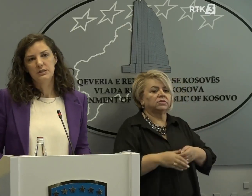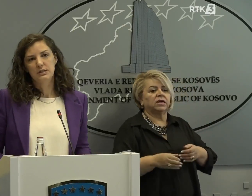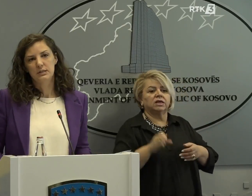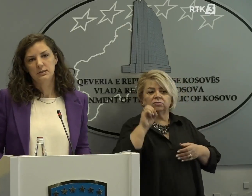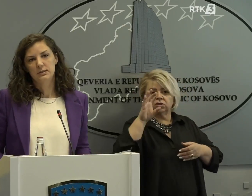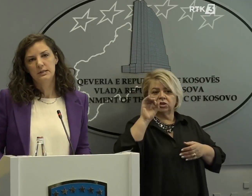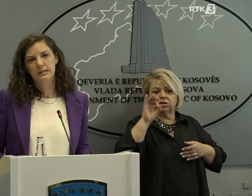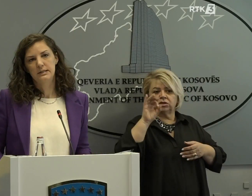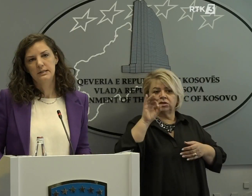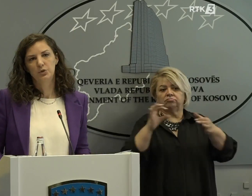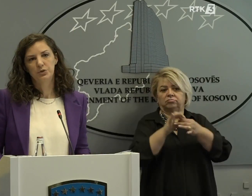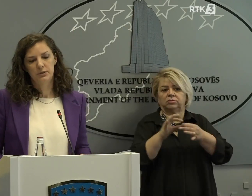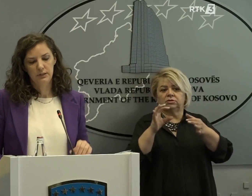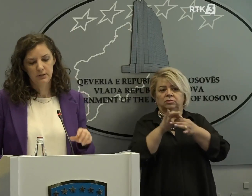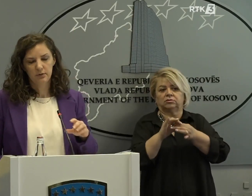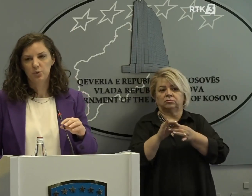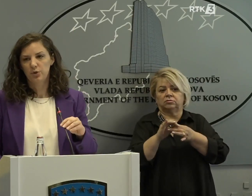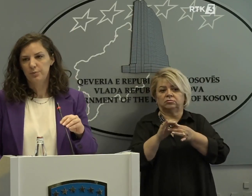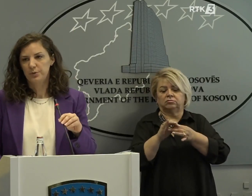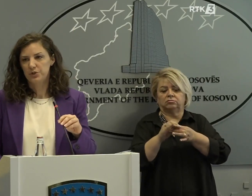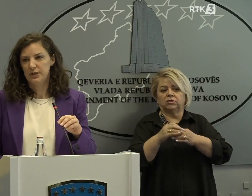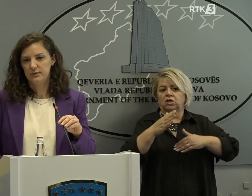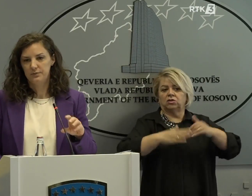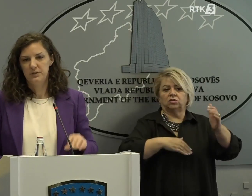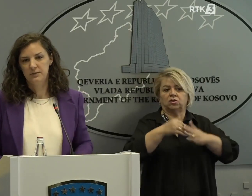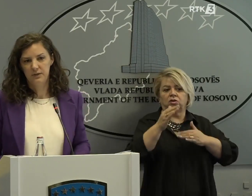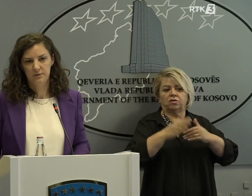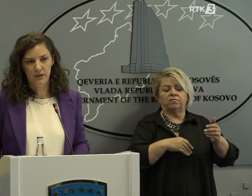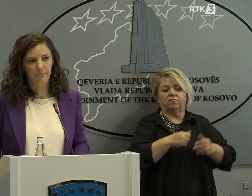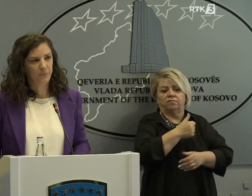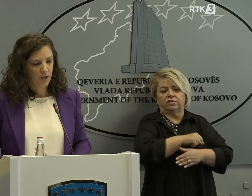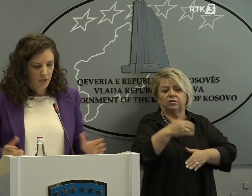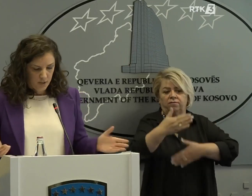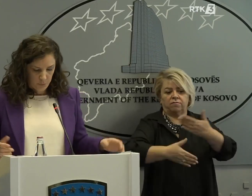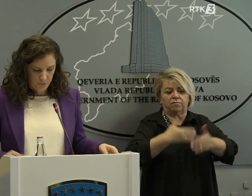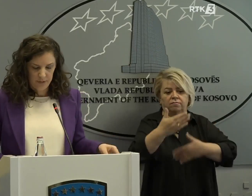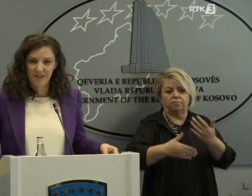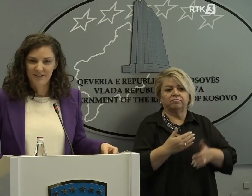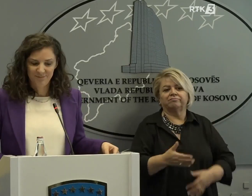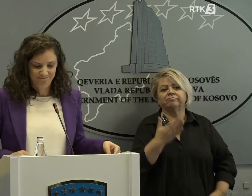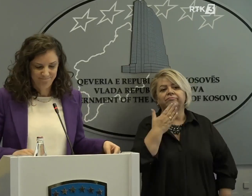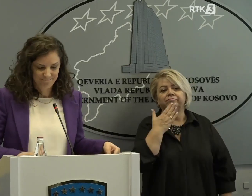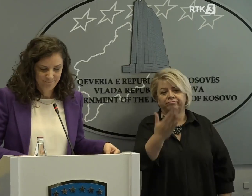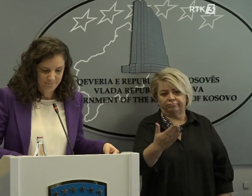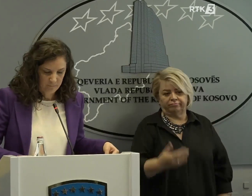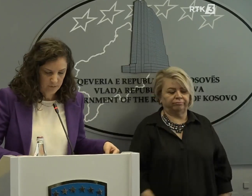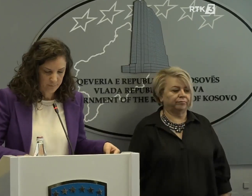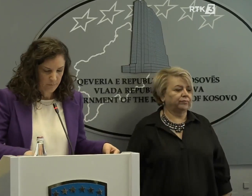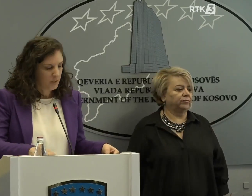ripërtrishme të energjisë të cilat do t'i ndërtojmë përgjatë viteve në vijim. Ju faleminderit.